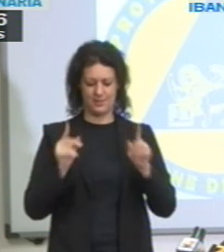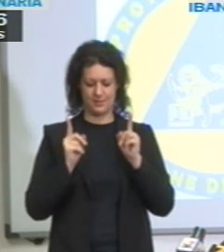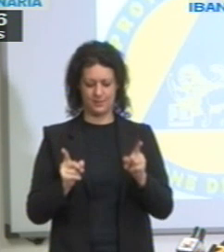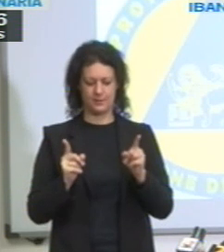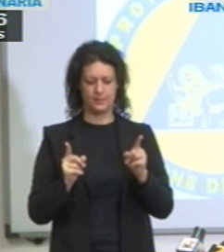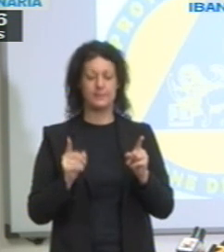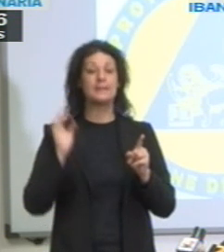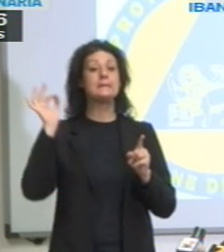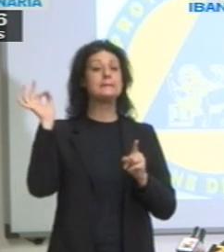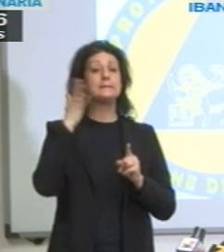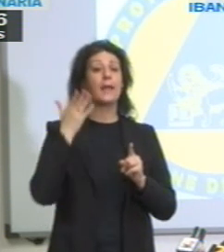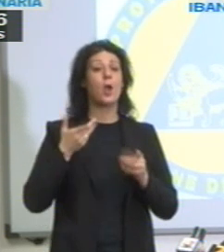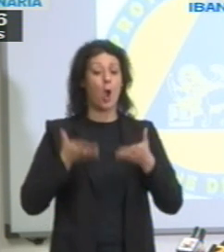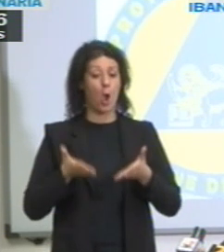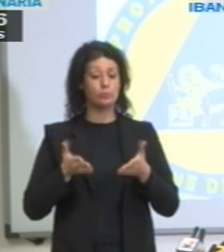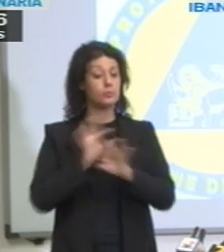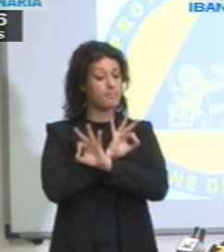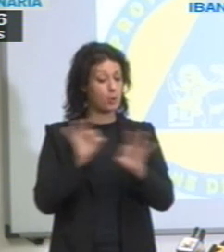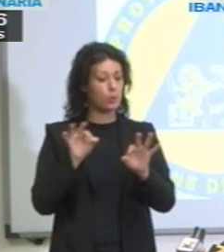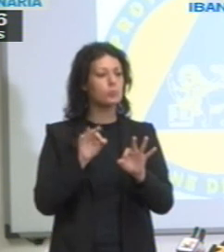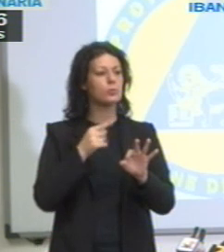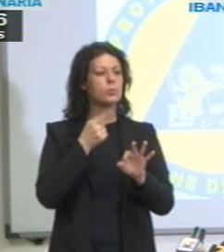lei chi riaprirebbe?